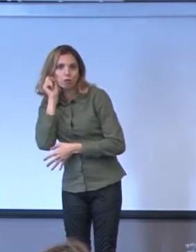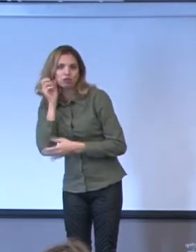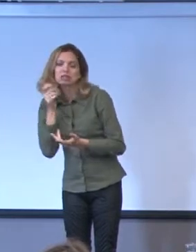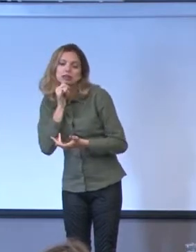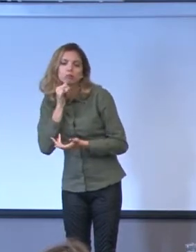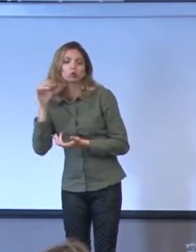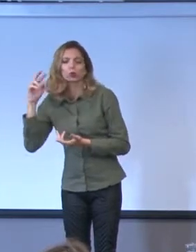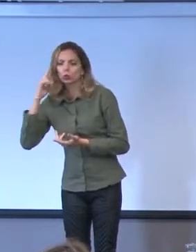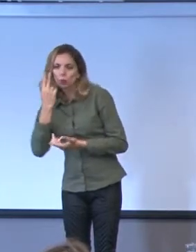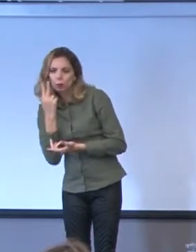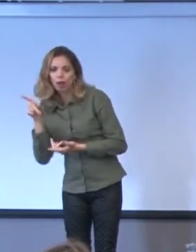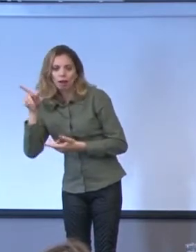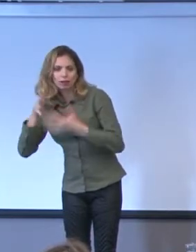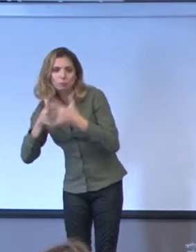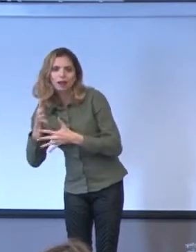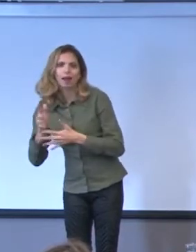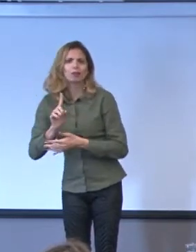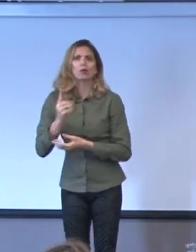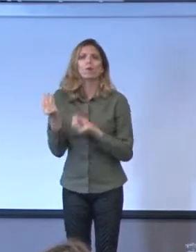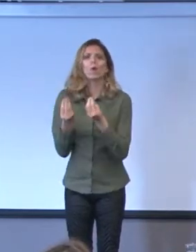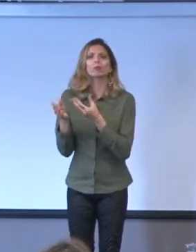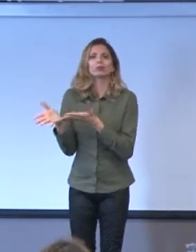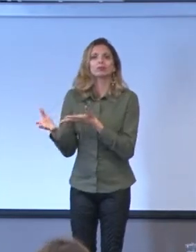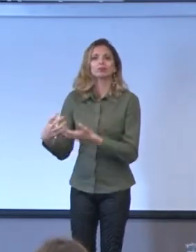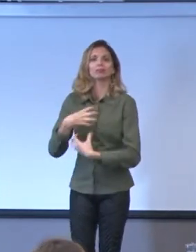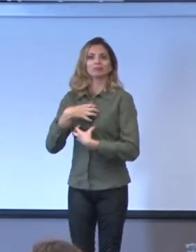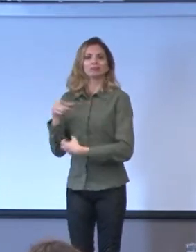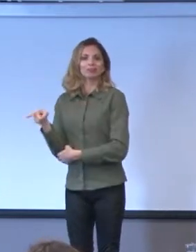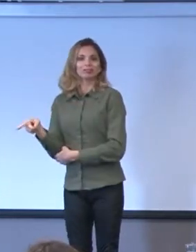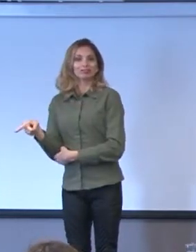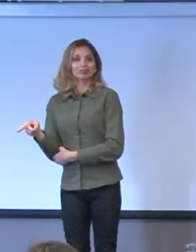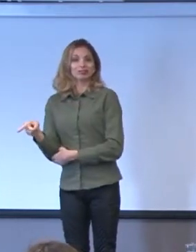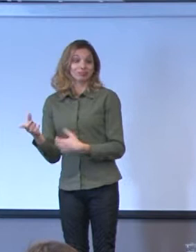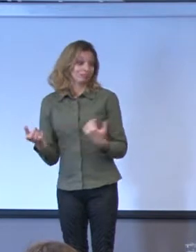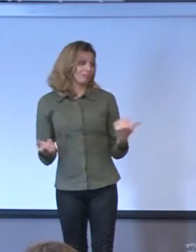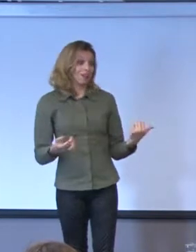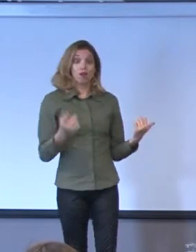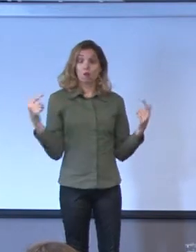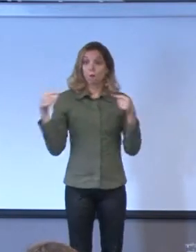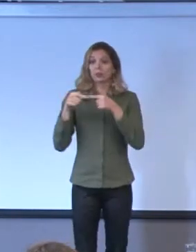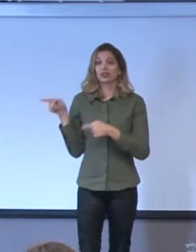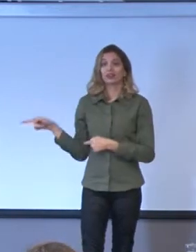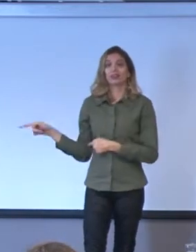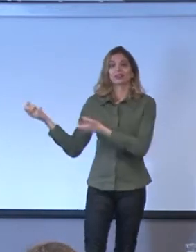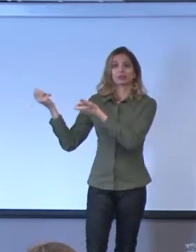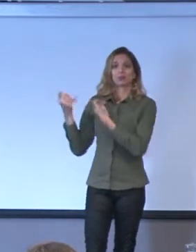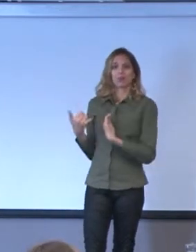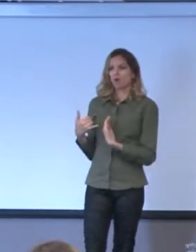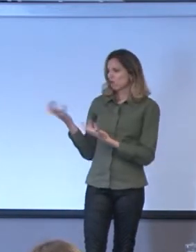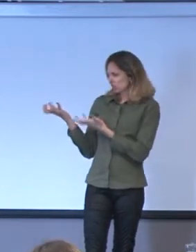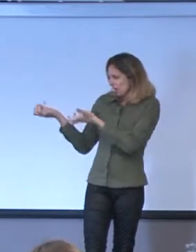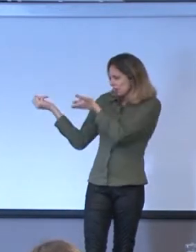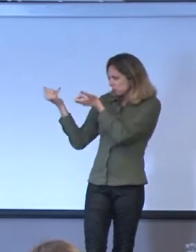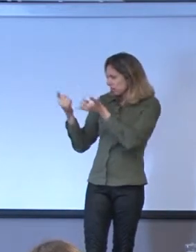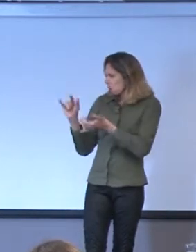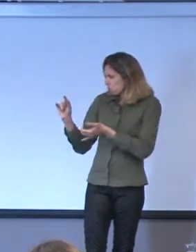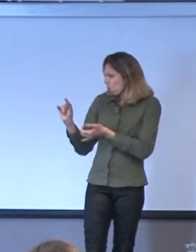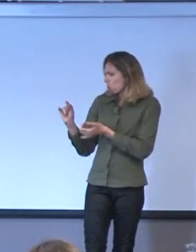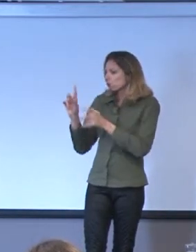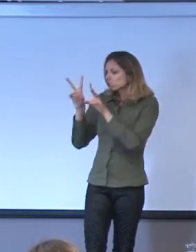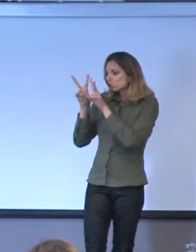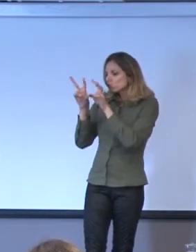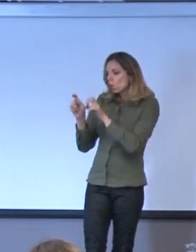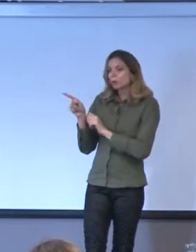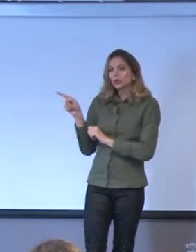E eu acho que tem tudo a ver com isso que você está falando, né? Com essa coisa. Você quer falar um pouquinho sobre essa questão